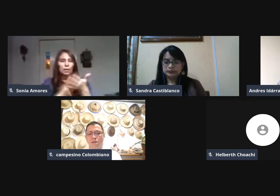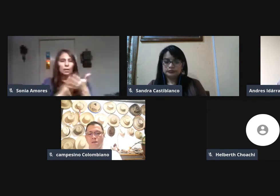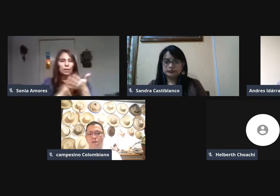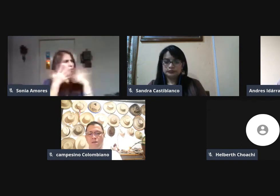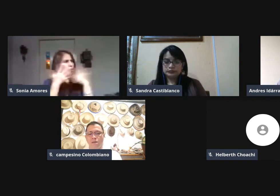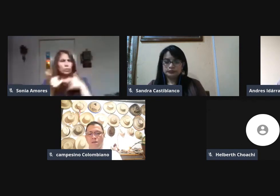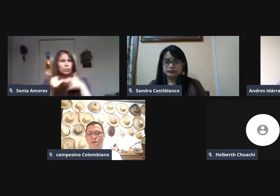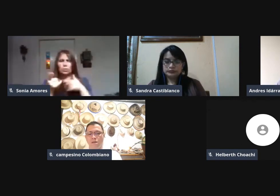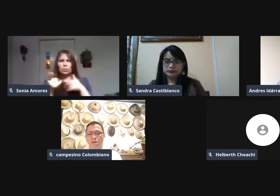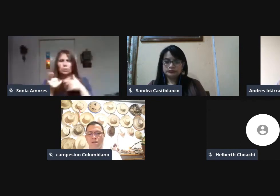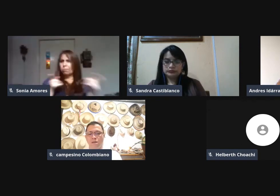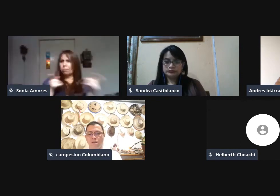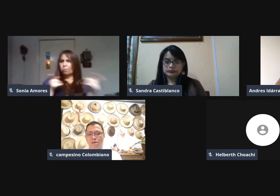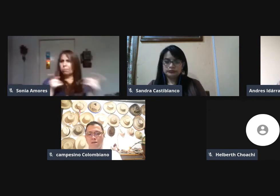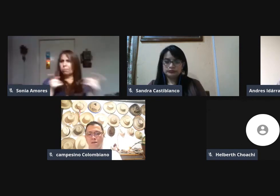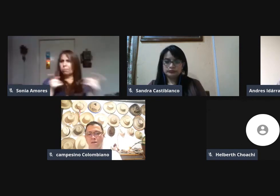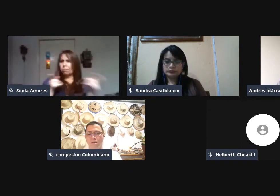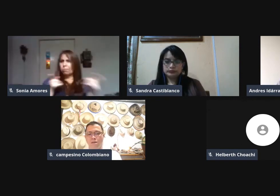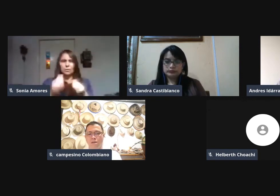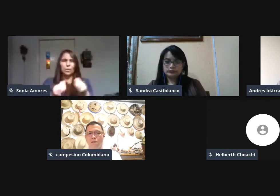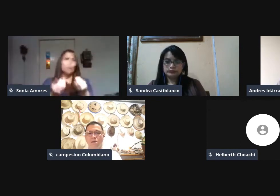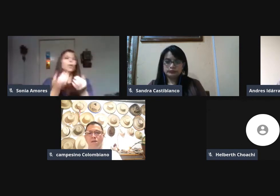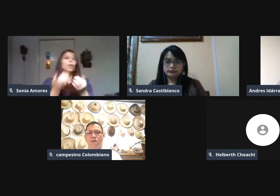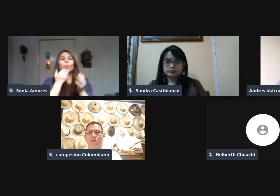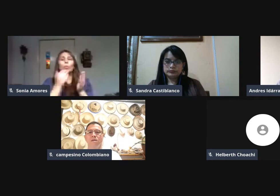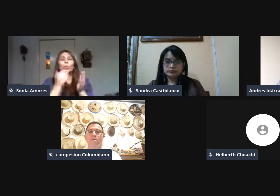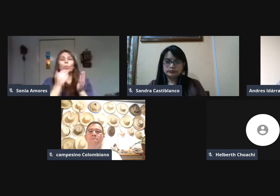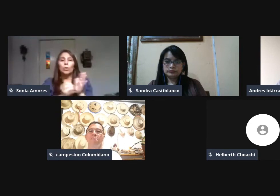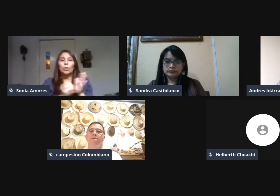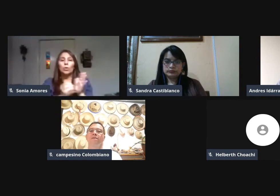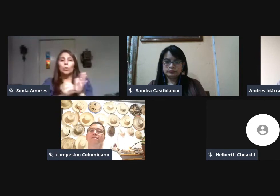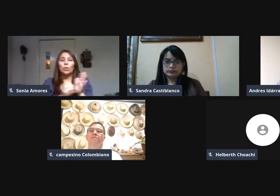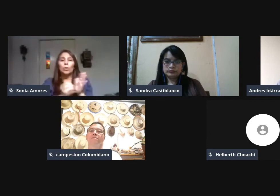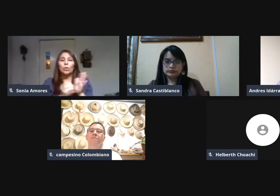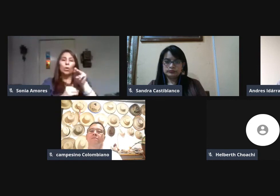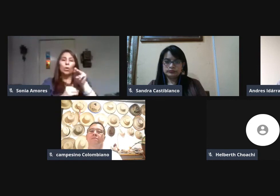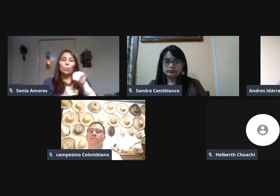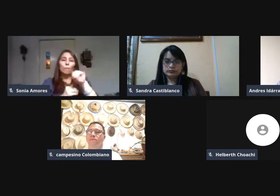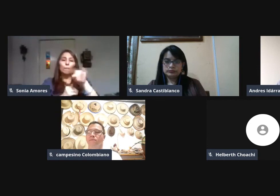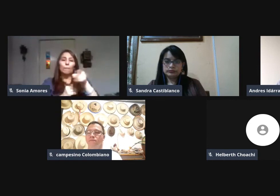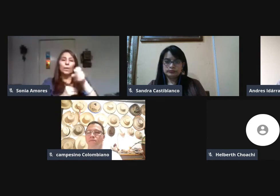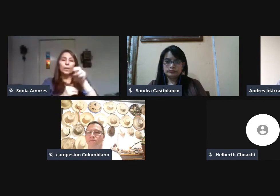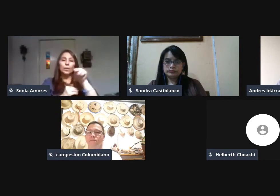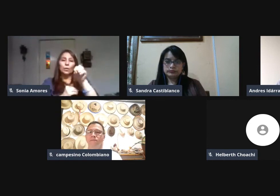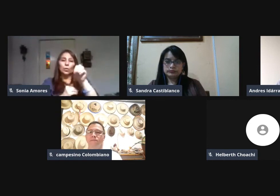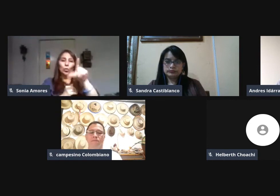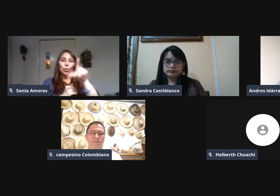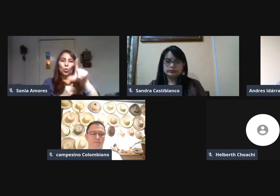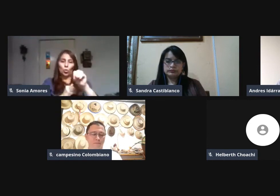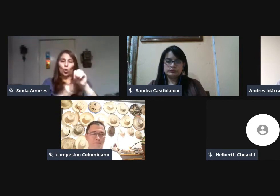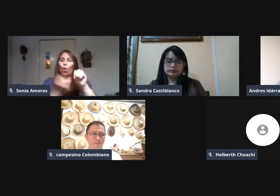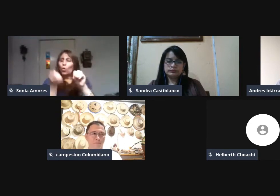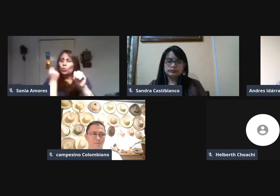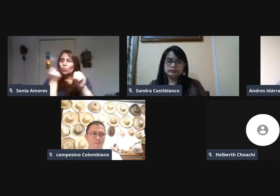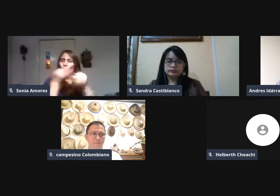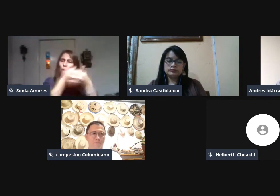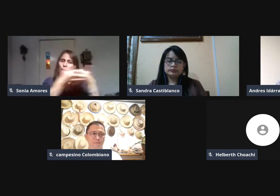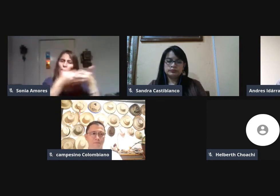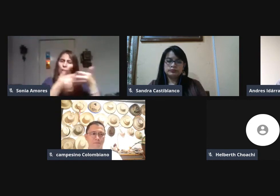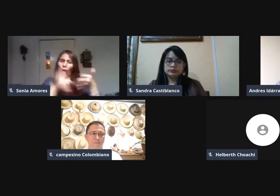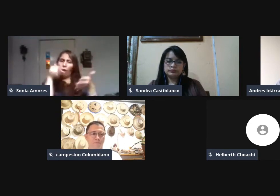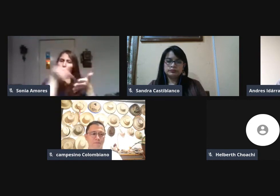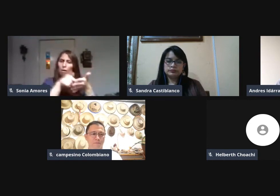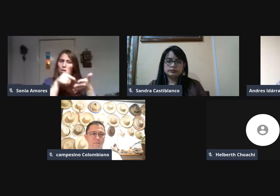ambas. Por ejemplo, Mignolo, Walter Mignolo ha escrito algo recientemente al respecto